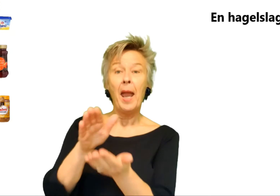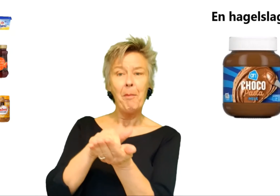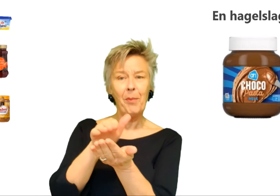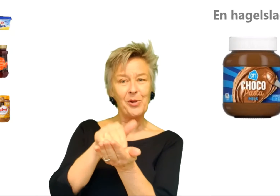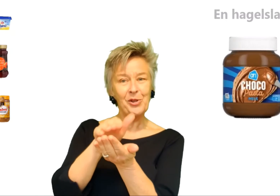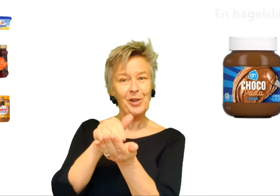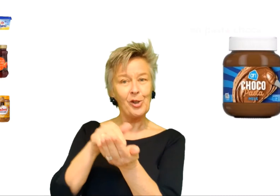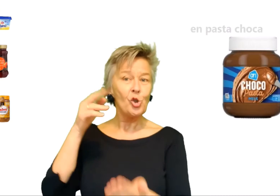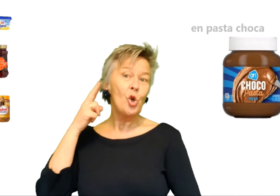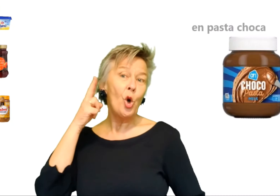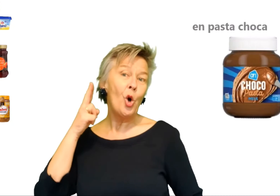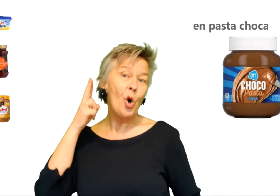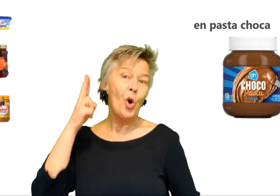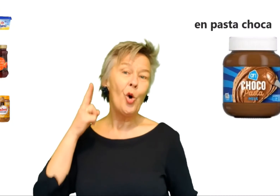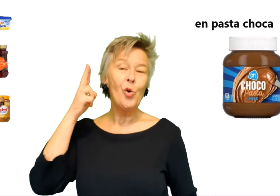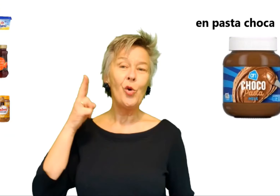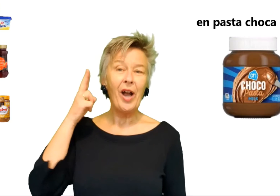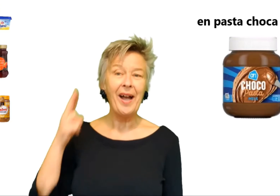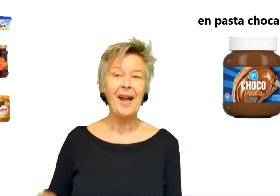En pasta shoka.